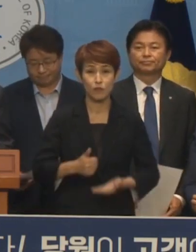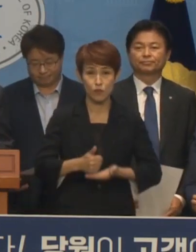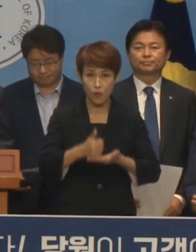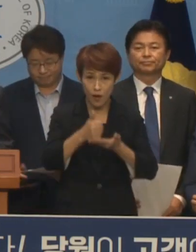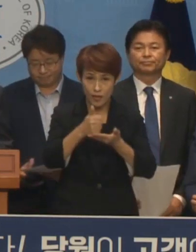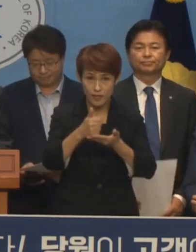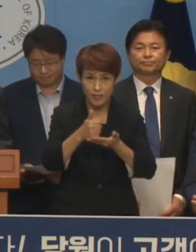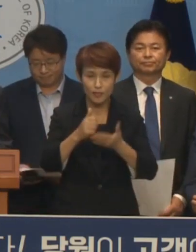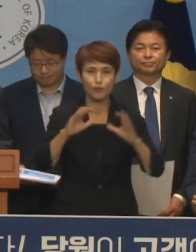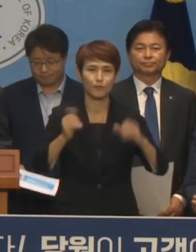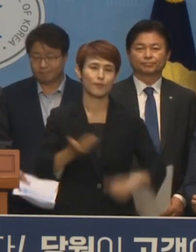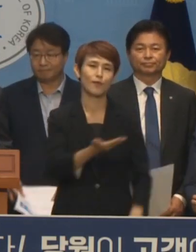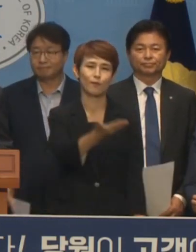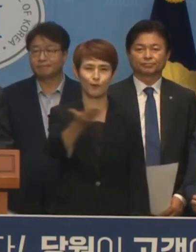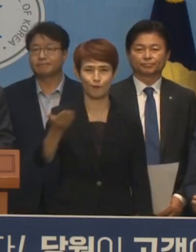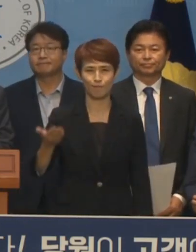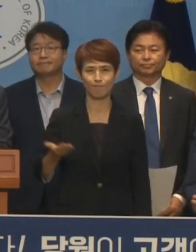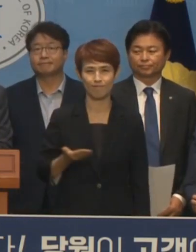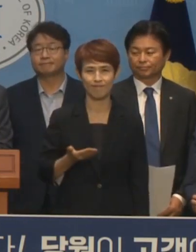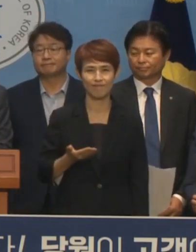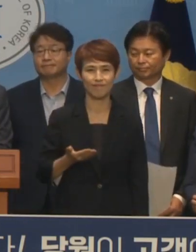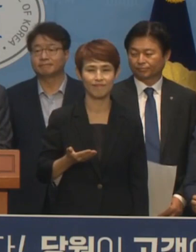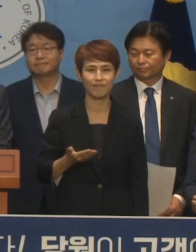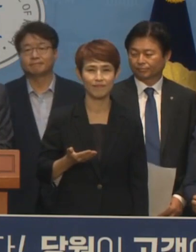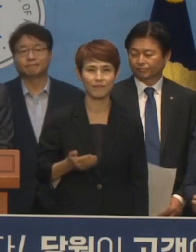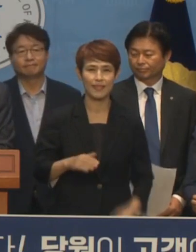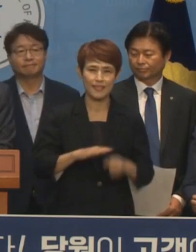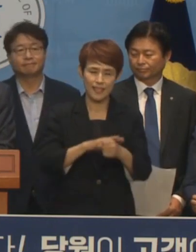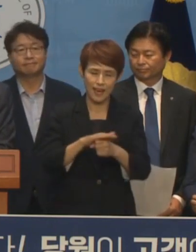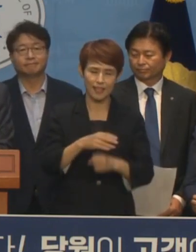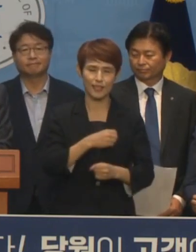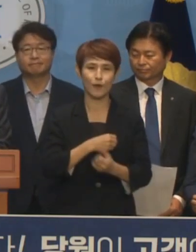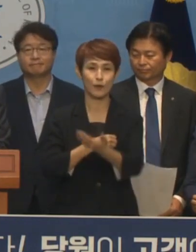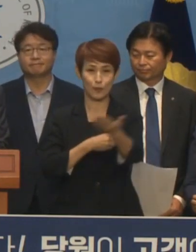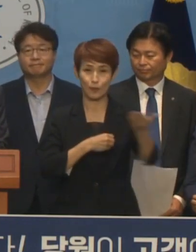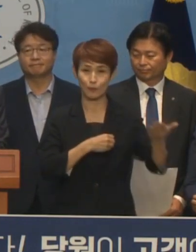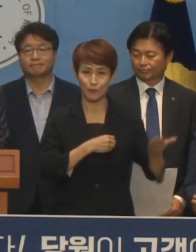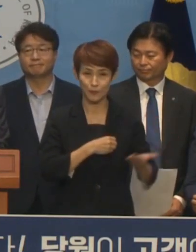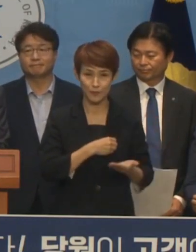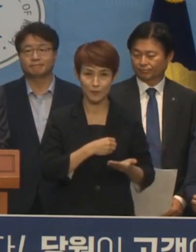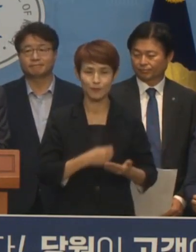존경하는 국민 여러분, 사랑하는 당원 동지 여러분,